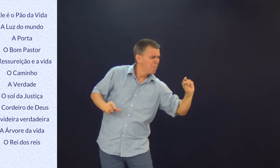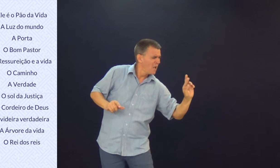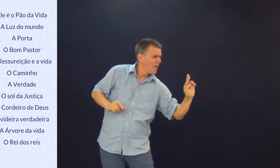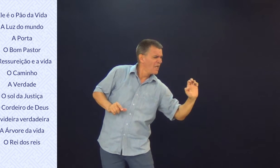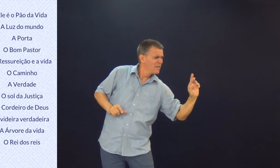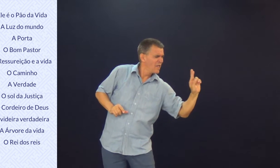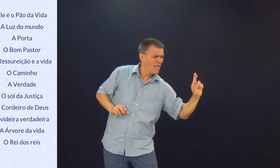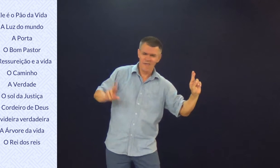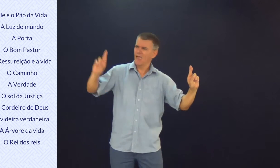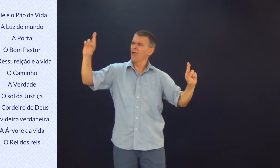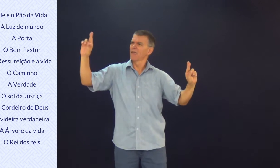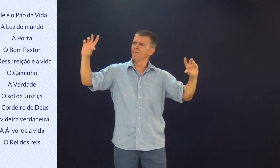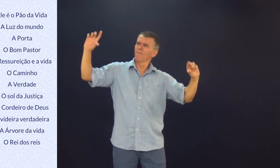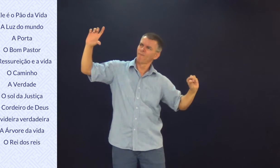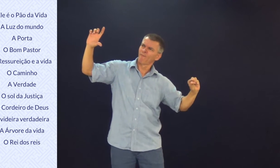por quê